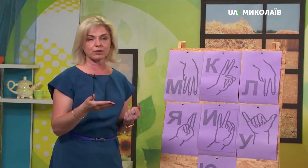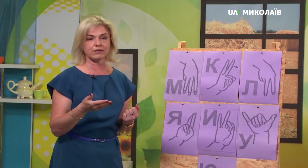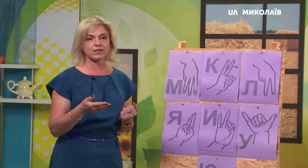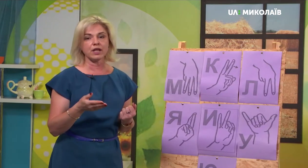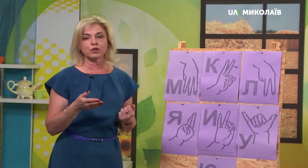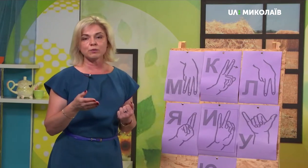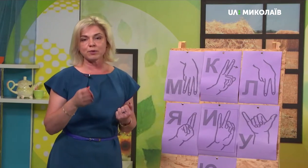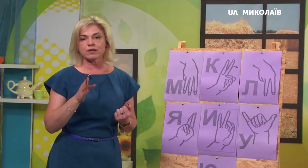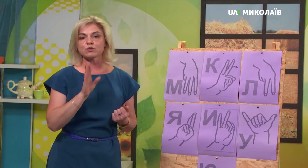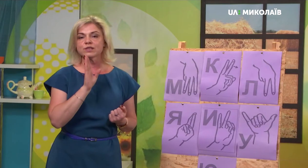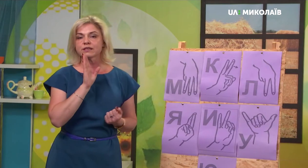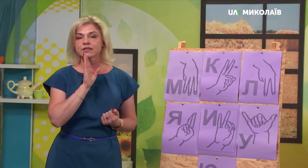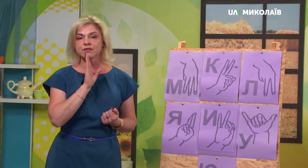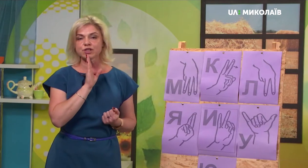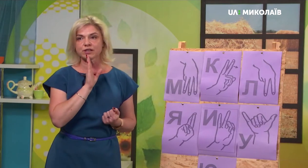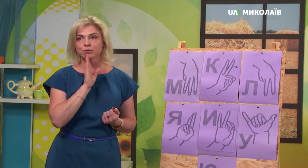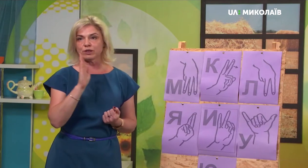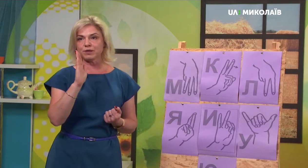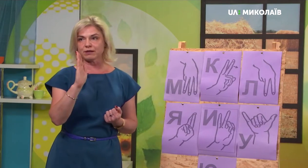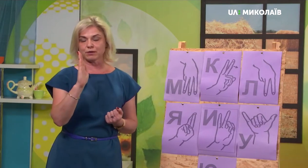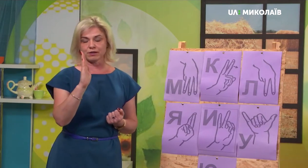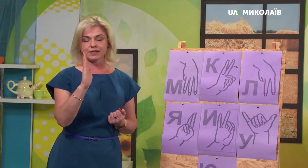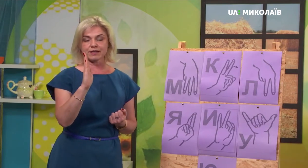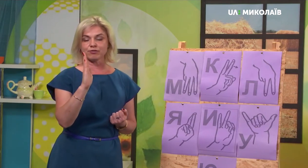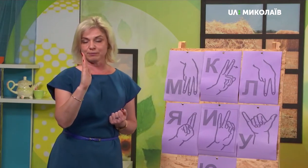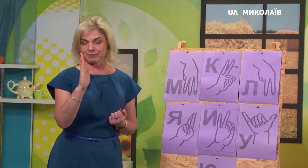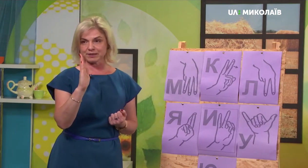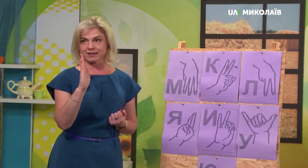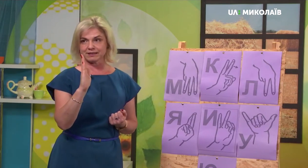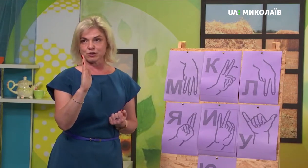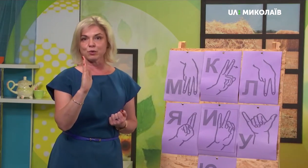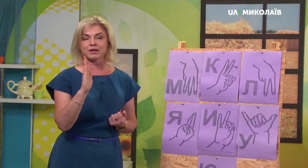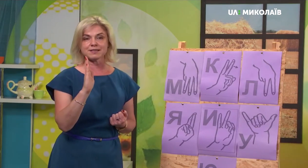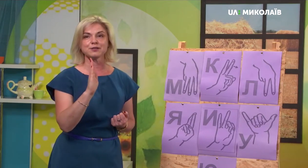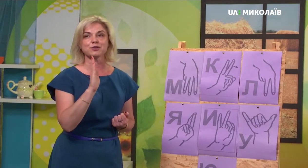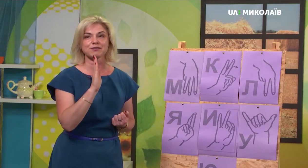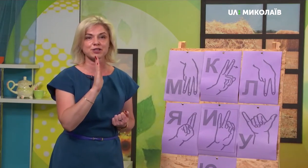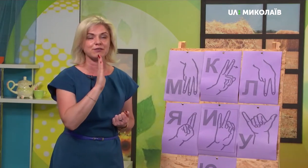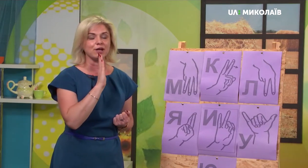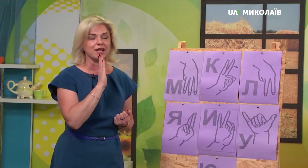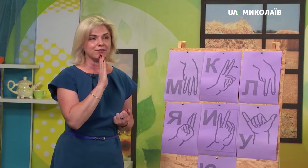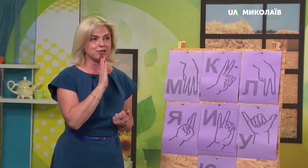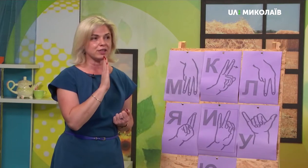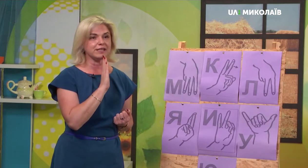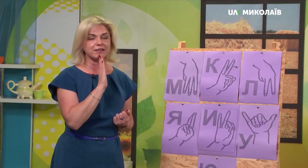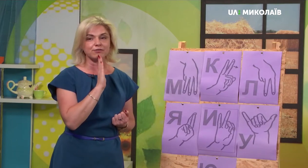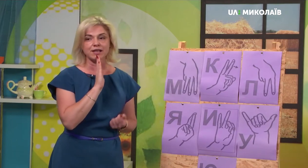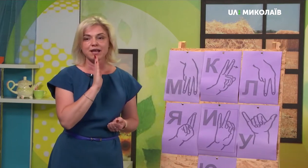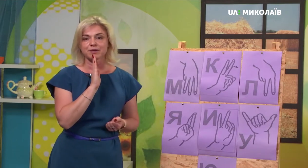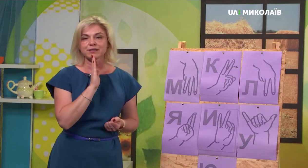народився, то ми показуємо, це так дівчинка буде, бік літера В. Пам'ятаєте, чому ми казали, що це важливо вивчити? Літера В. Прикладаємо